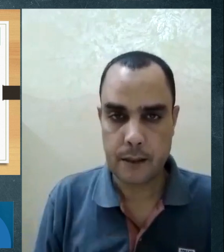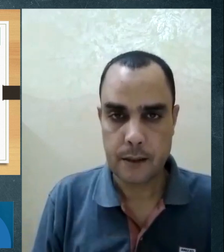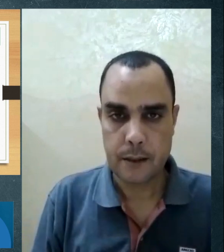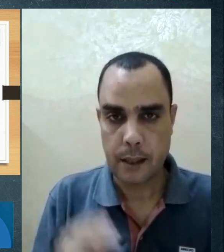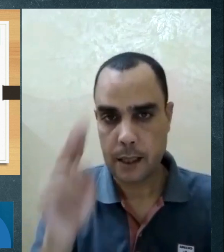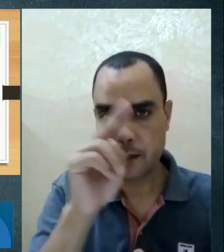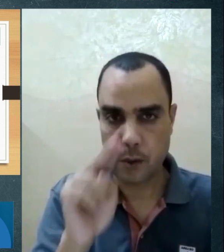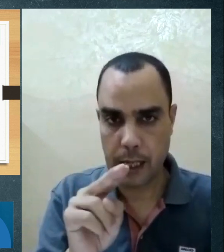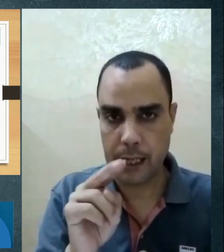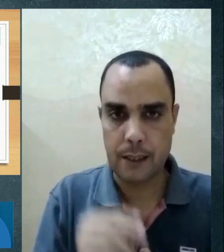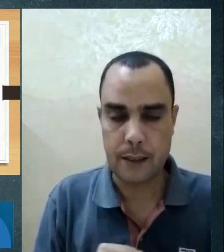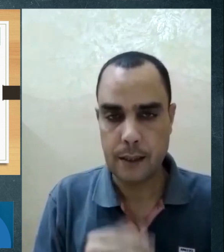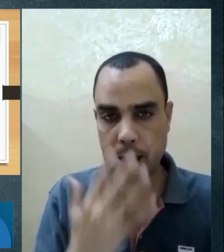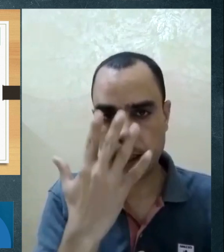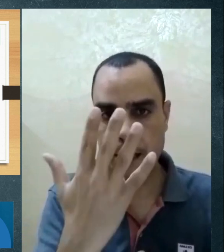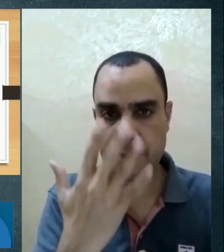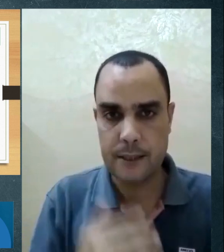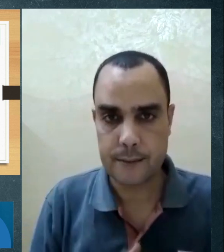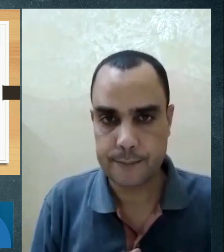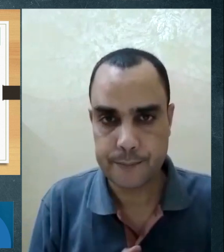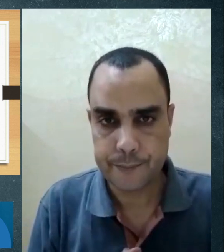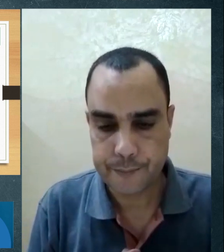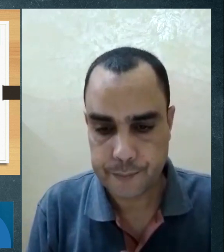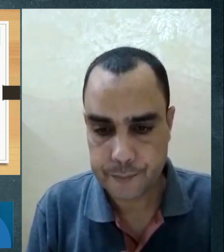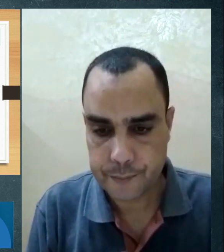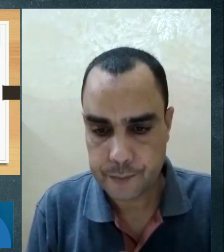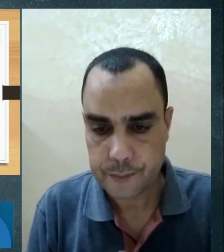إجابة السؤال الخامس،